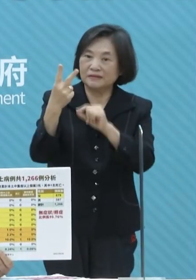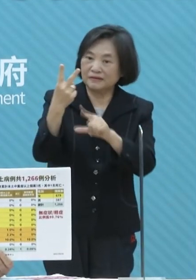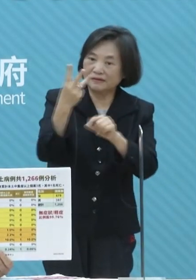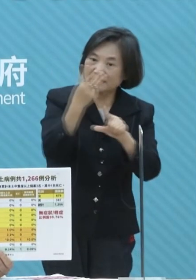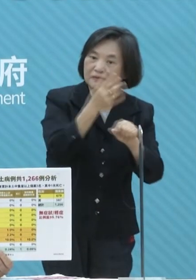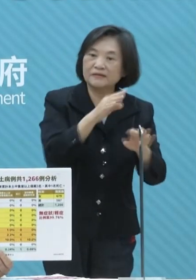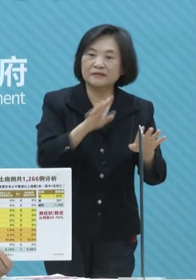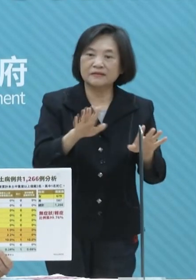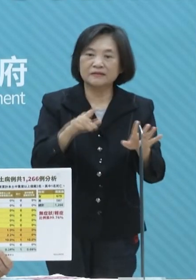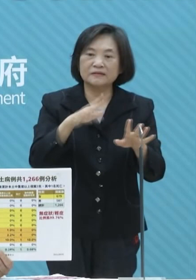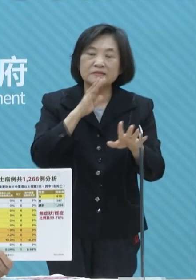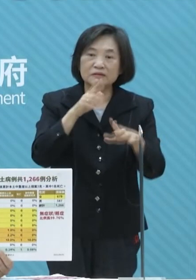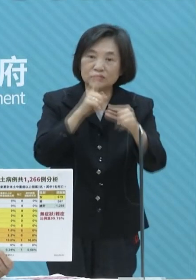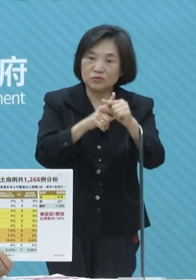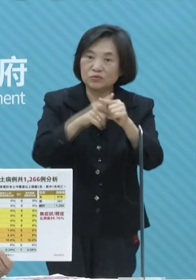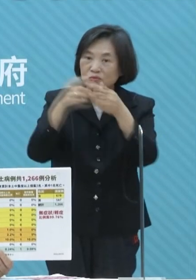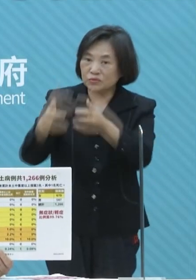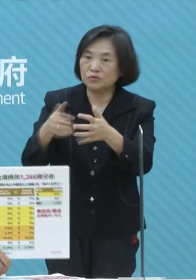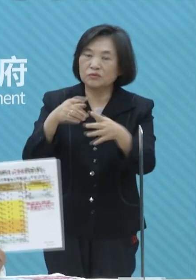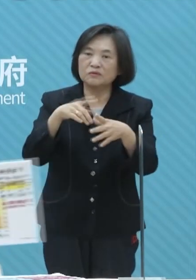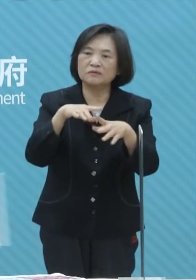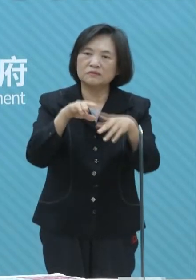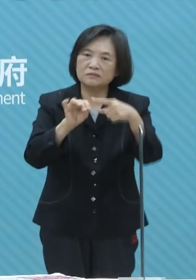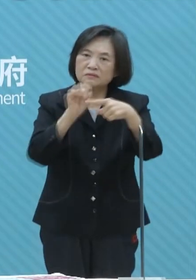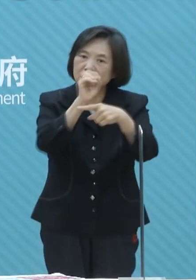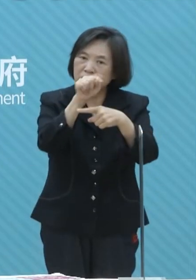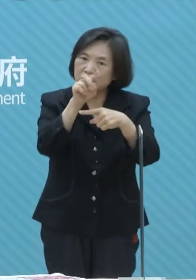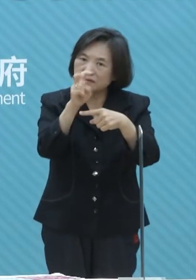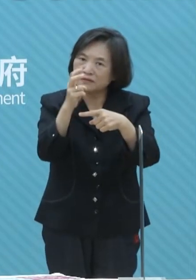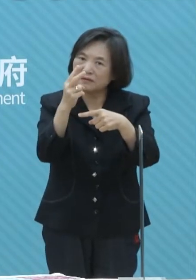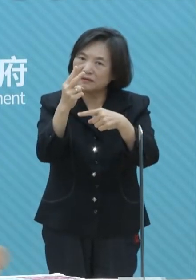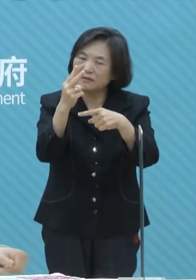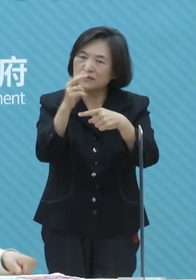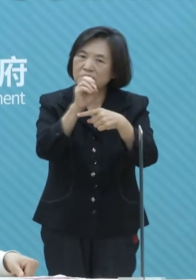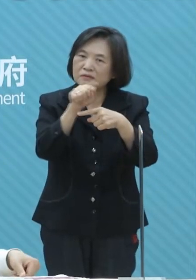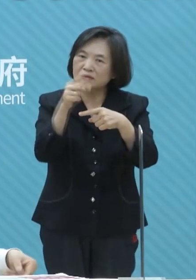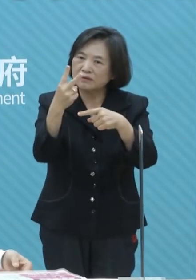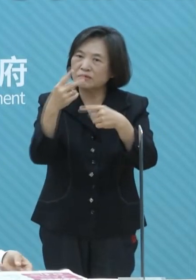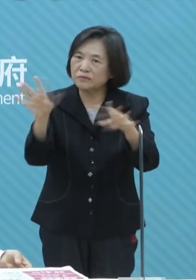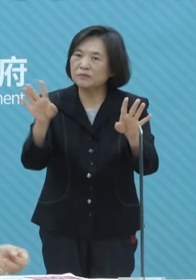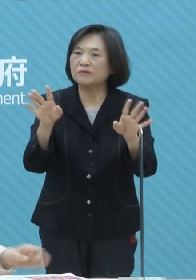才 0.24%， 可是哈，你有没有发现最